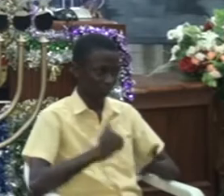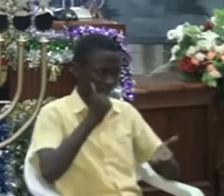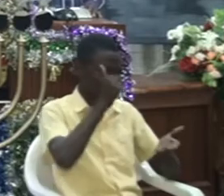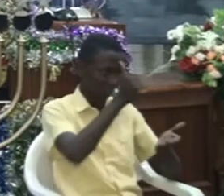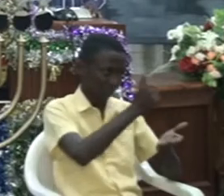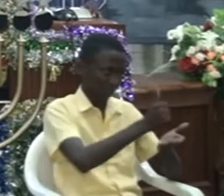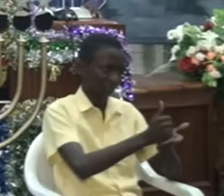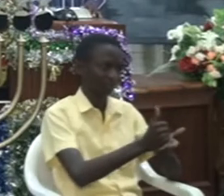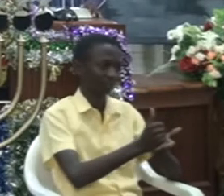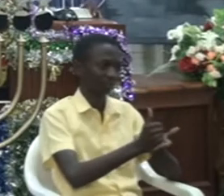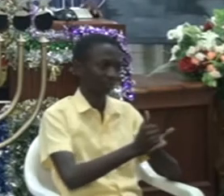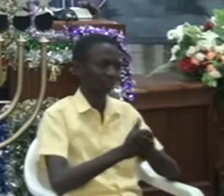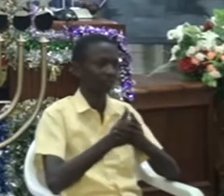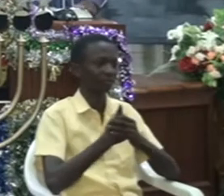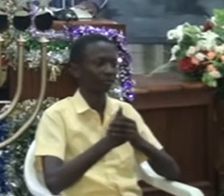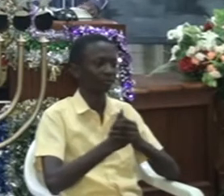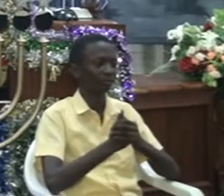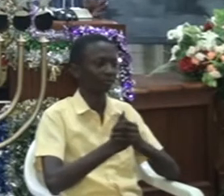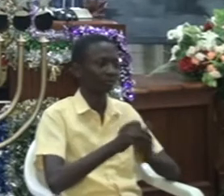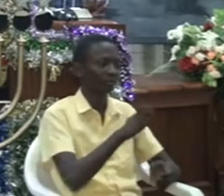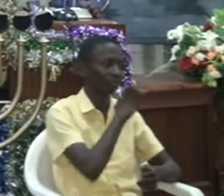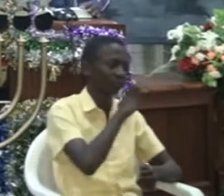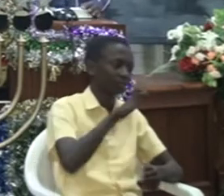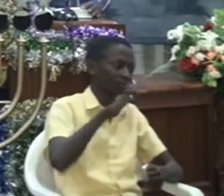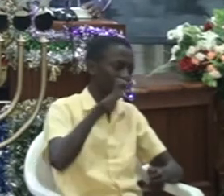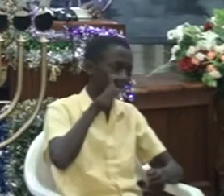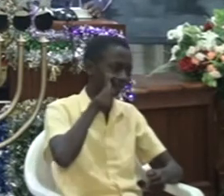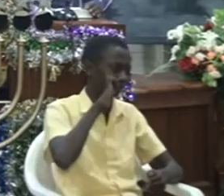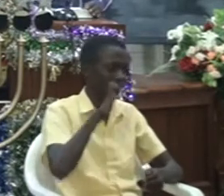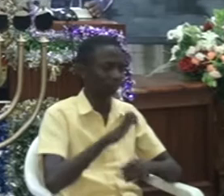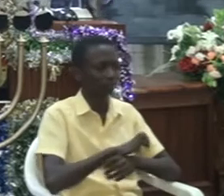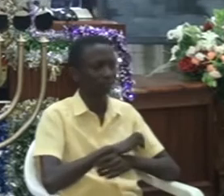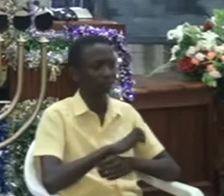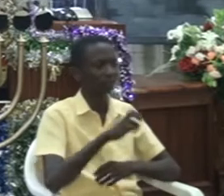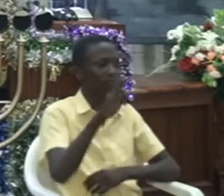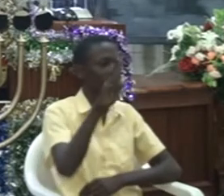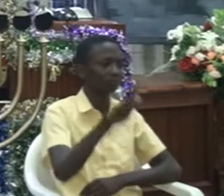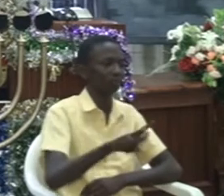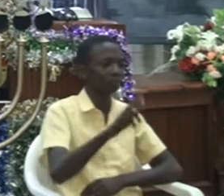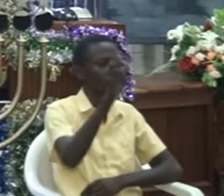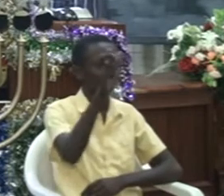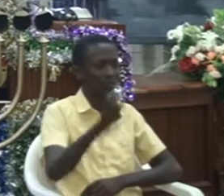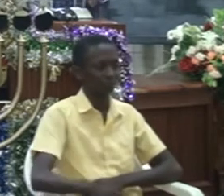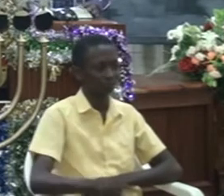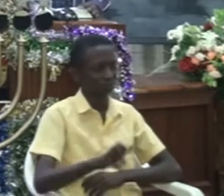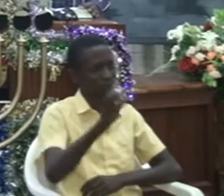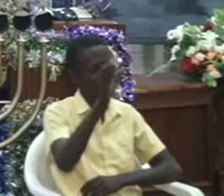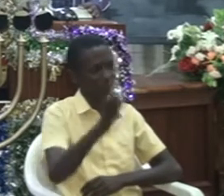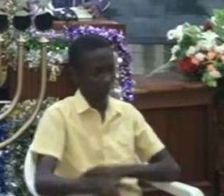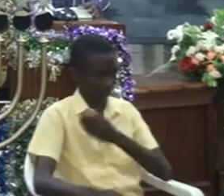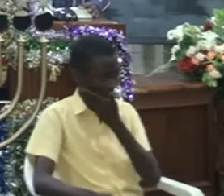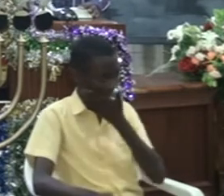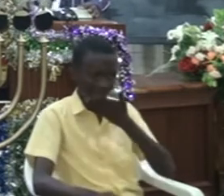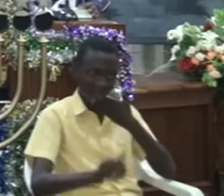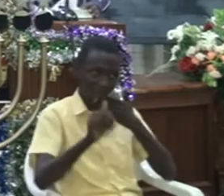Amen. Amina. Ephésiens 3. Wa Efeso sura ya 3. Verset 14. Mustari ya